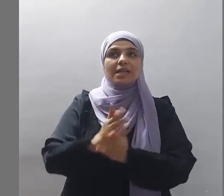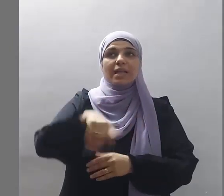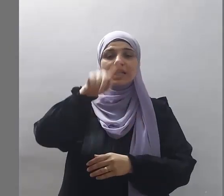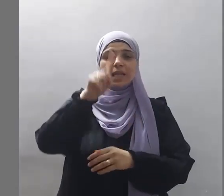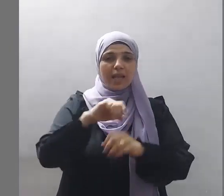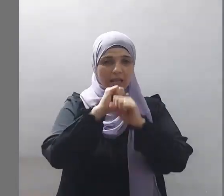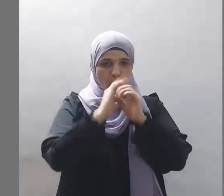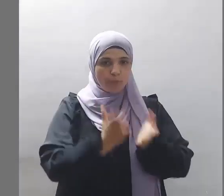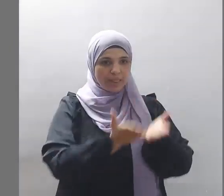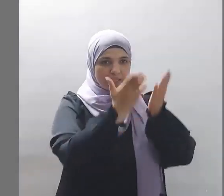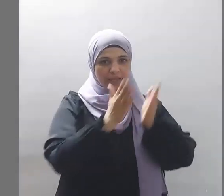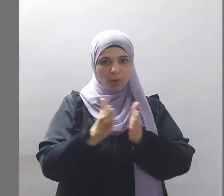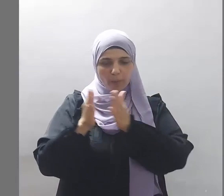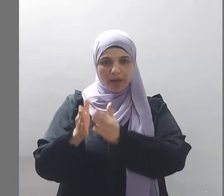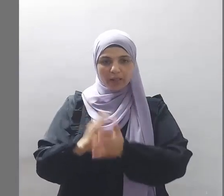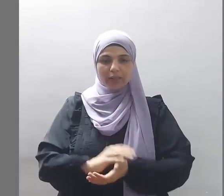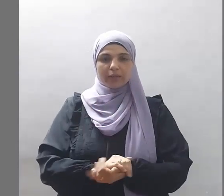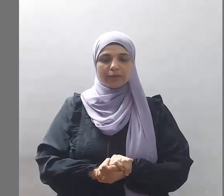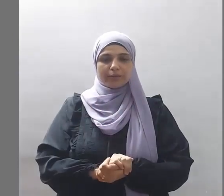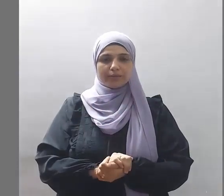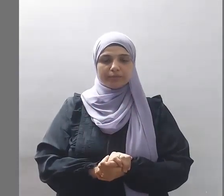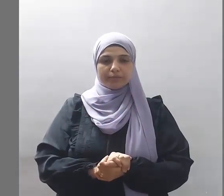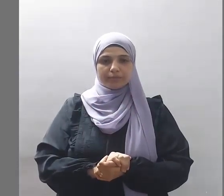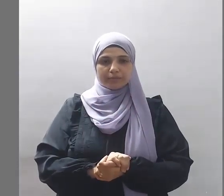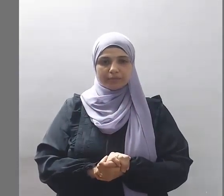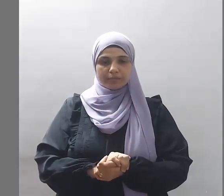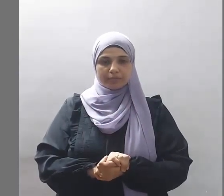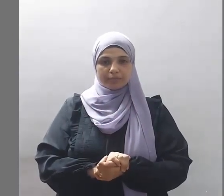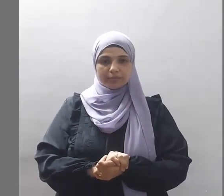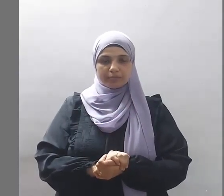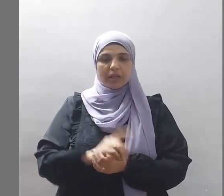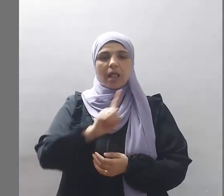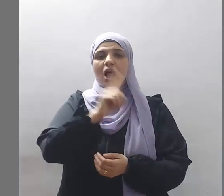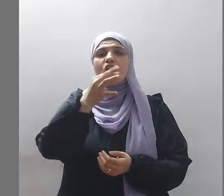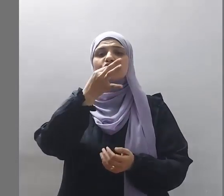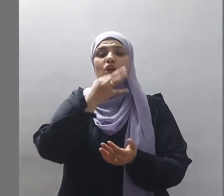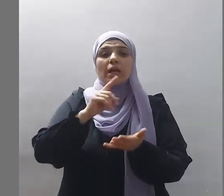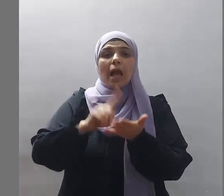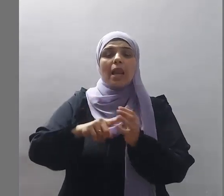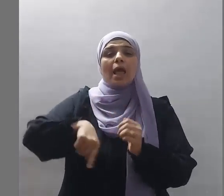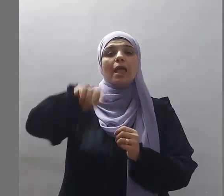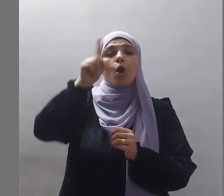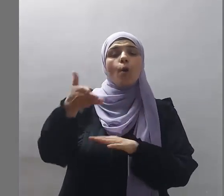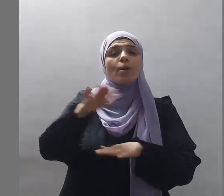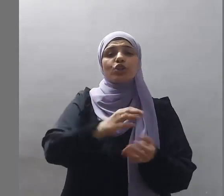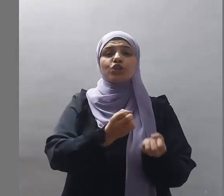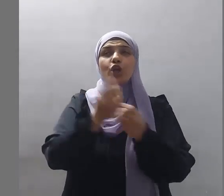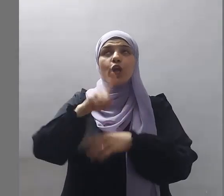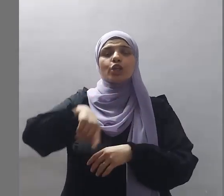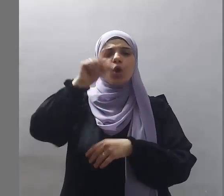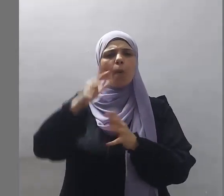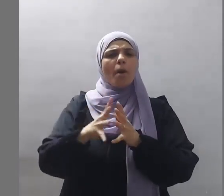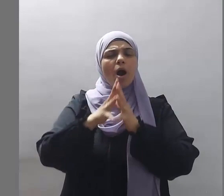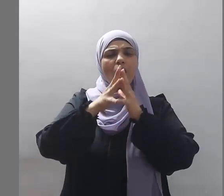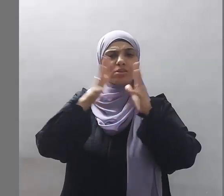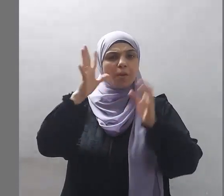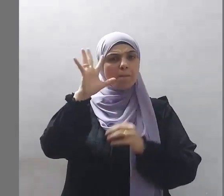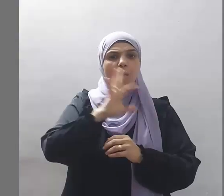بإحسان إلى يوم الدين وبعد. فلا شك أن يوم الشهيد يوم عظيم مشهود في تاريخ